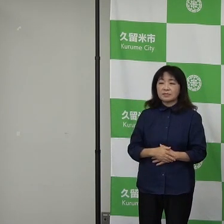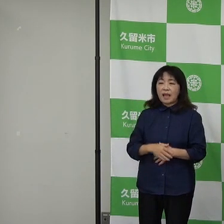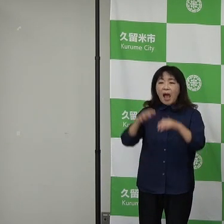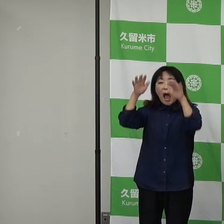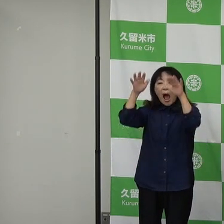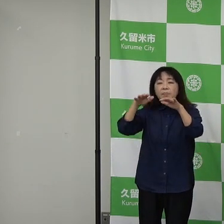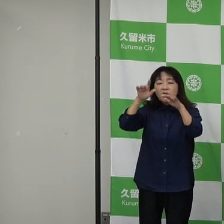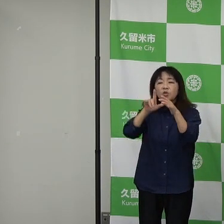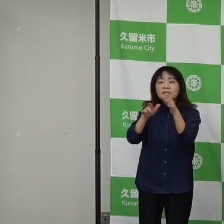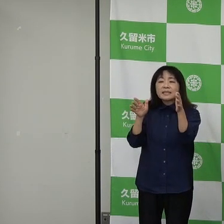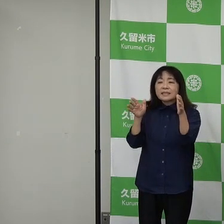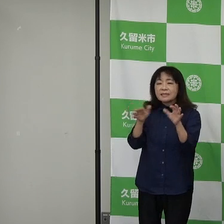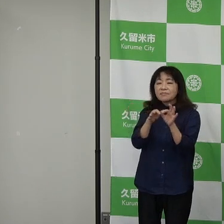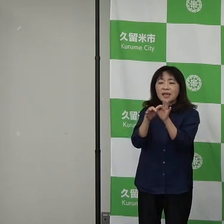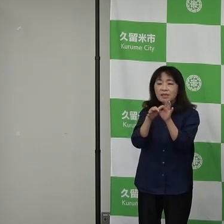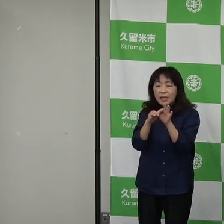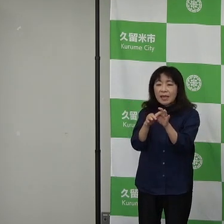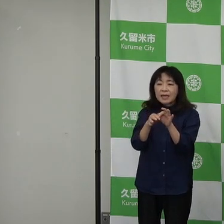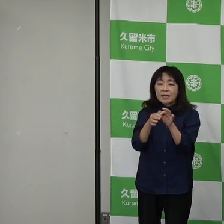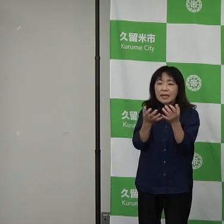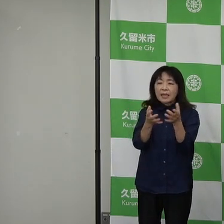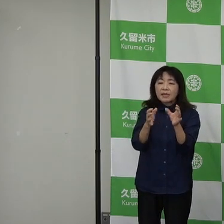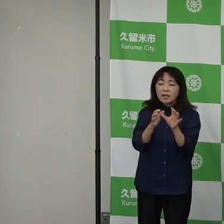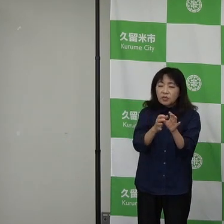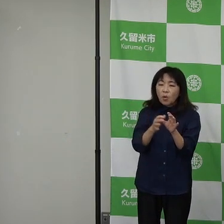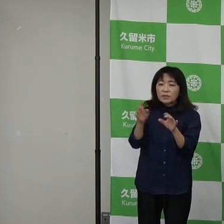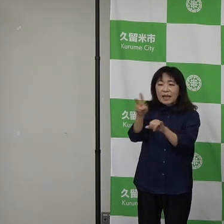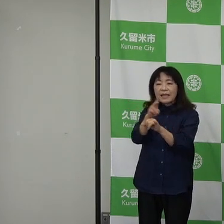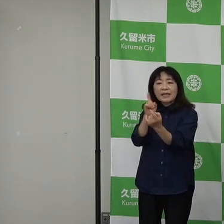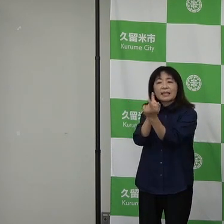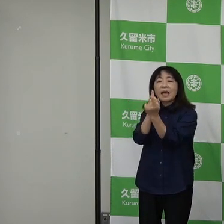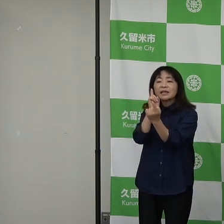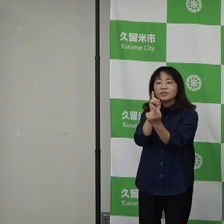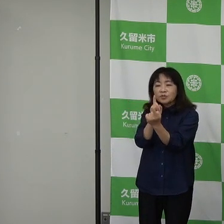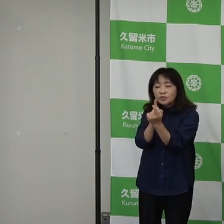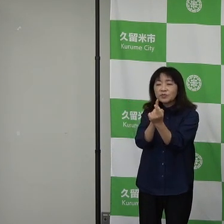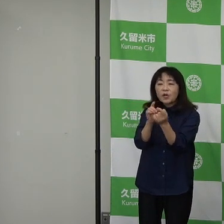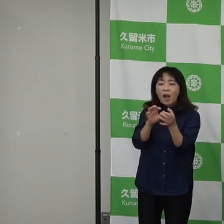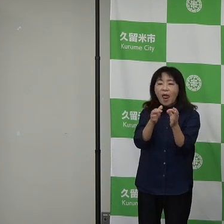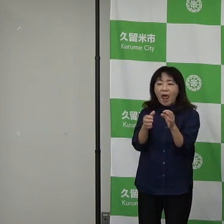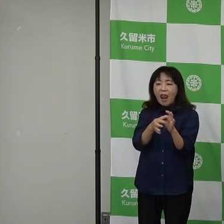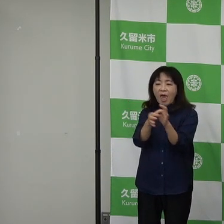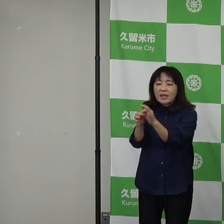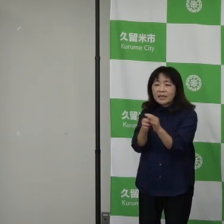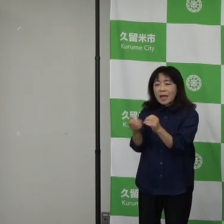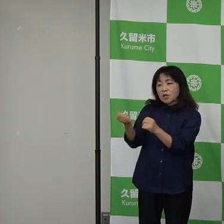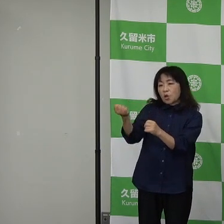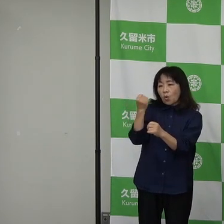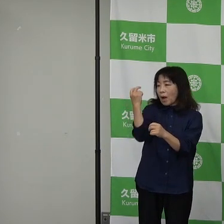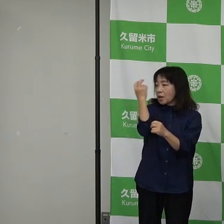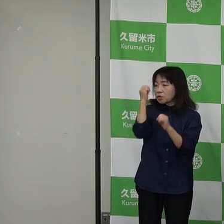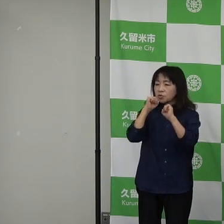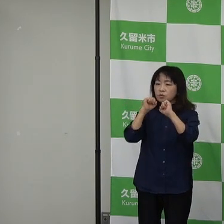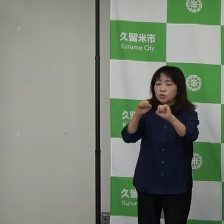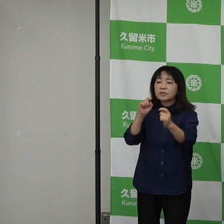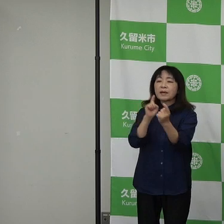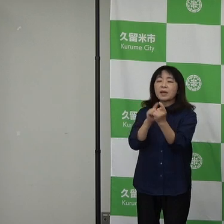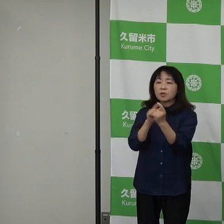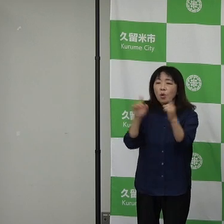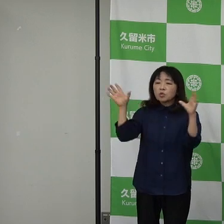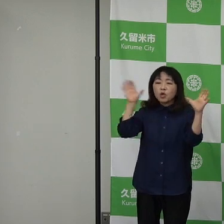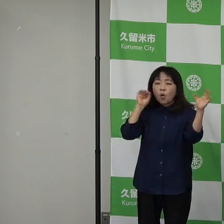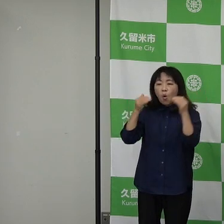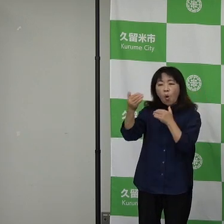に向けて関係団体や機関と災害対応の連携強化や確認を行うための情報交換